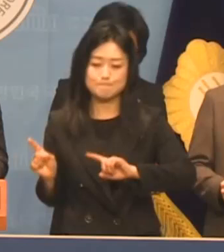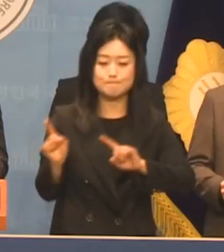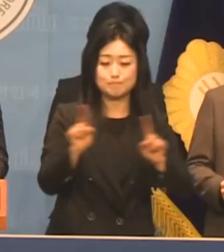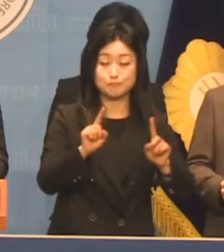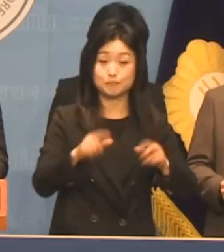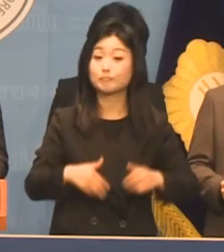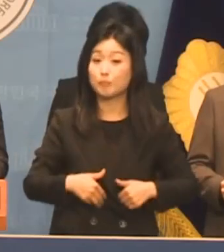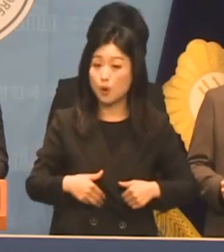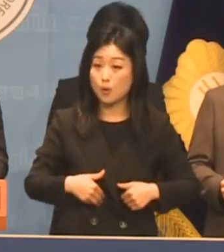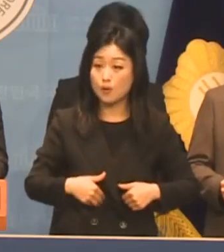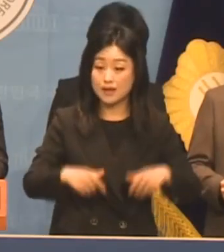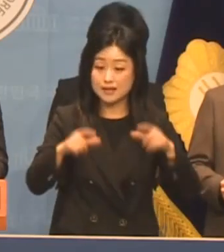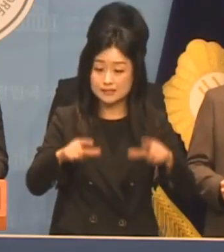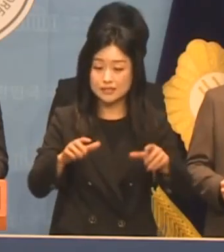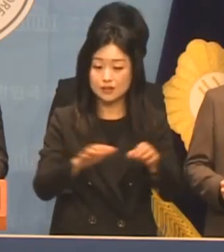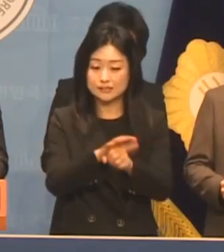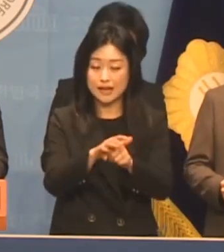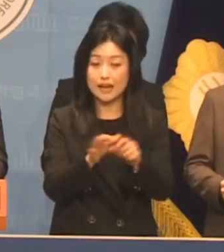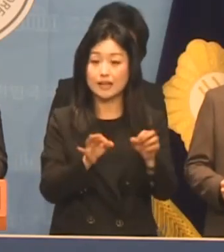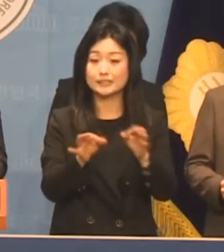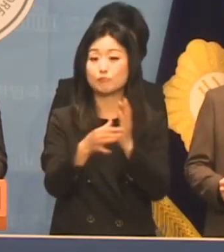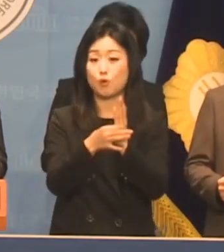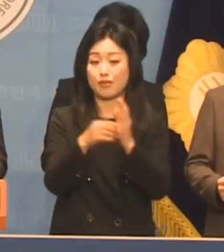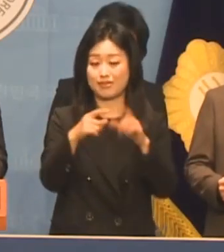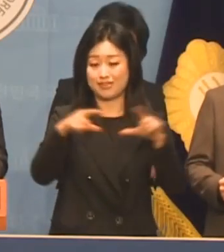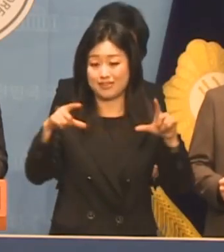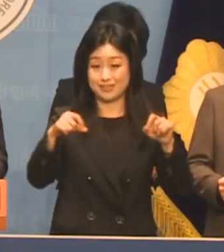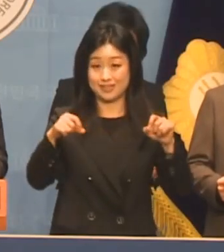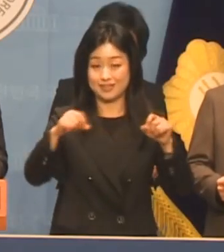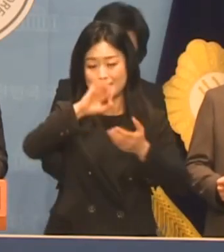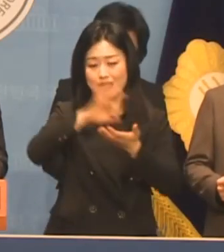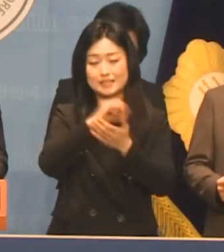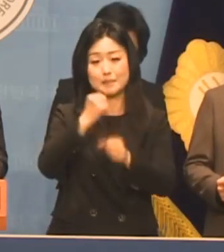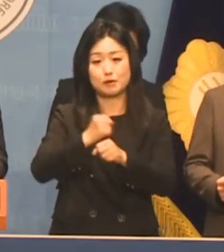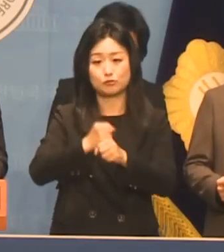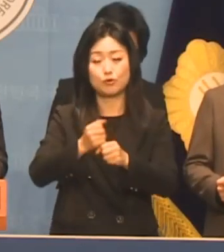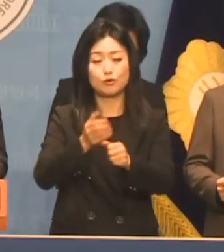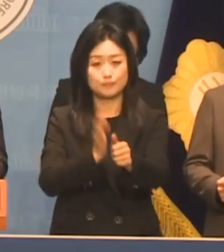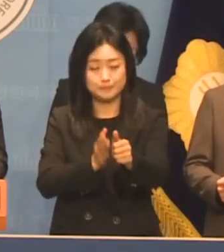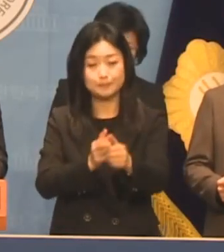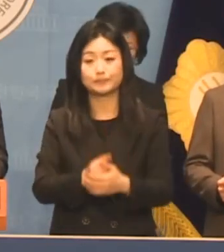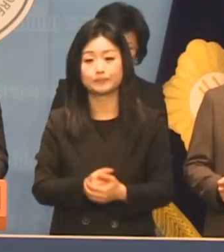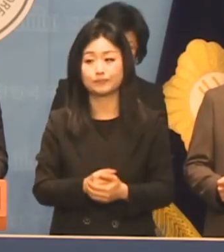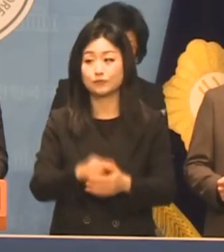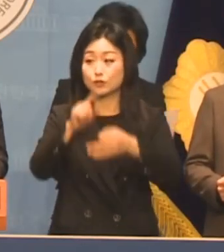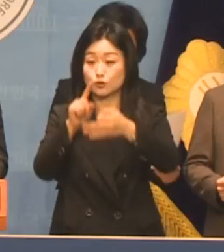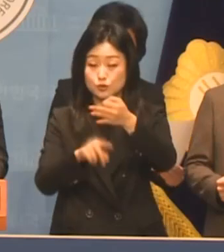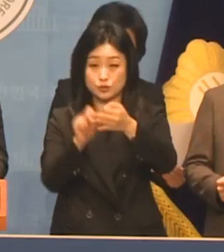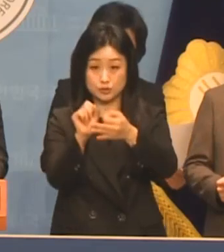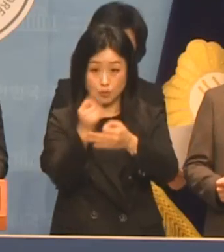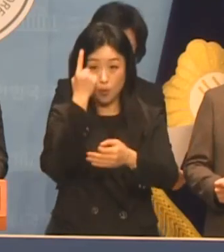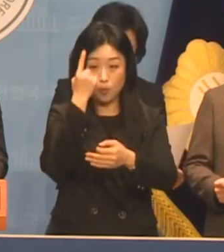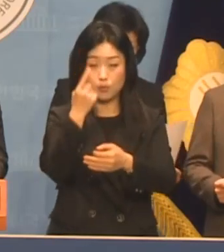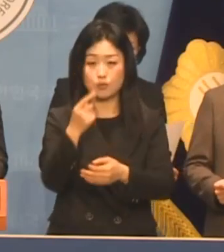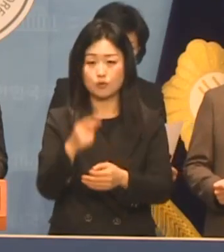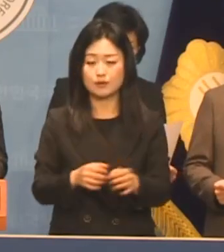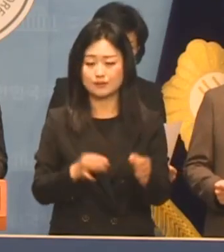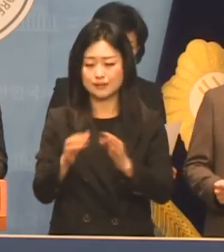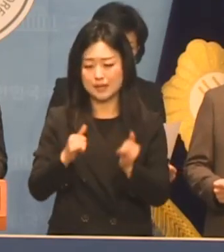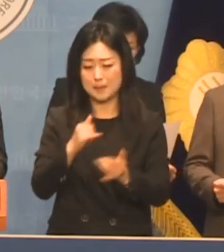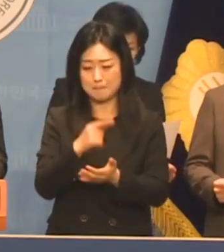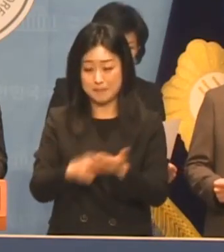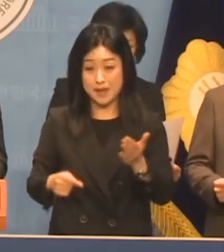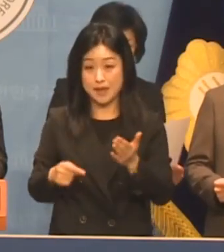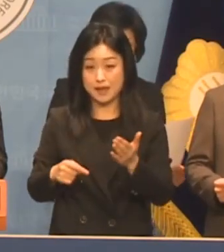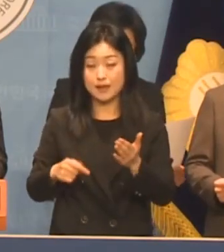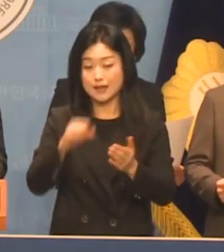하는 지역사랑 상품권 예산을 확보하고 윤석열 내란 사태로 인해 피해를 보상하기 위한 방안도